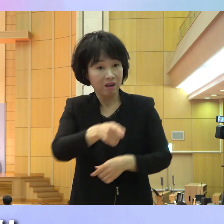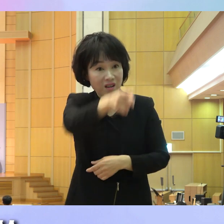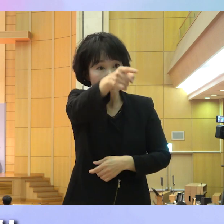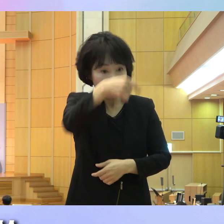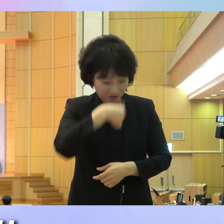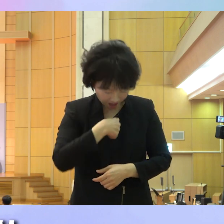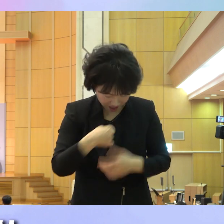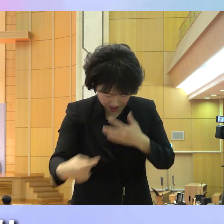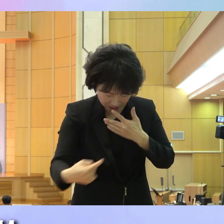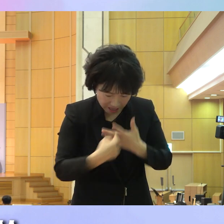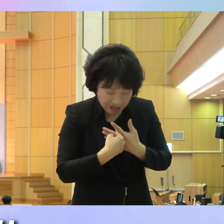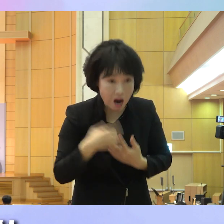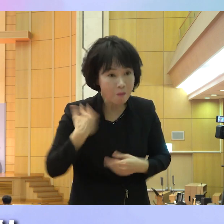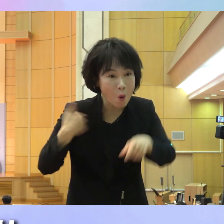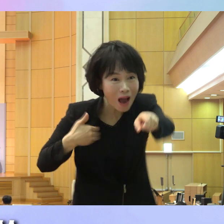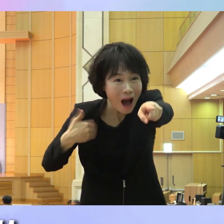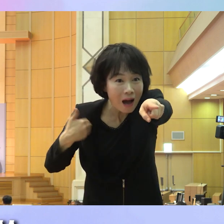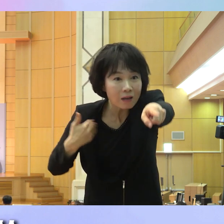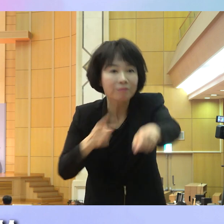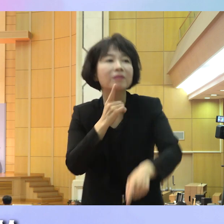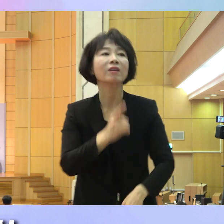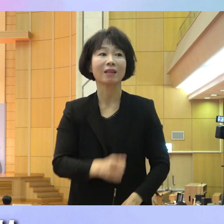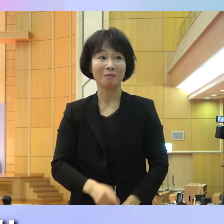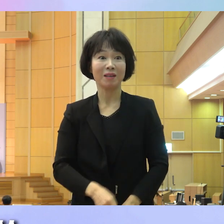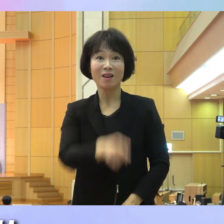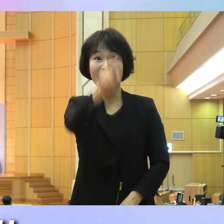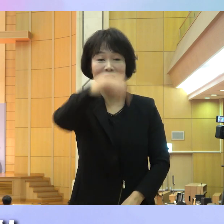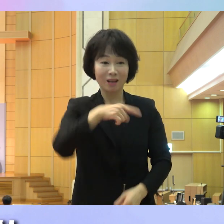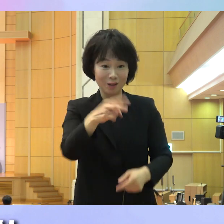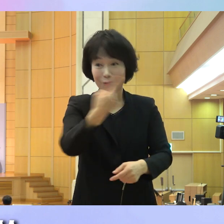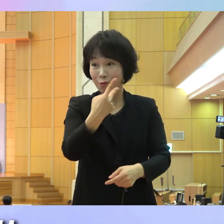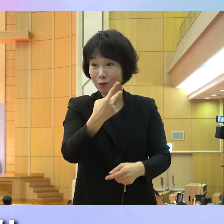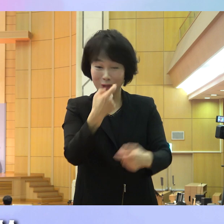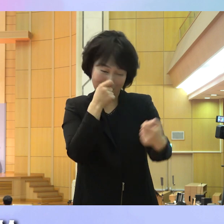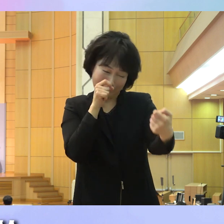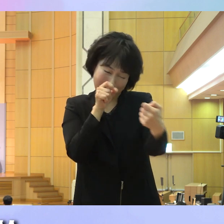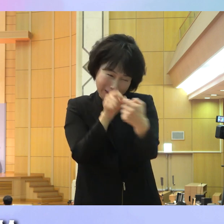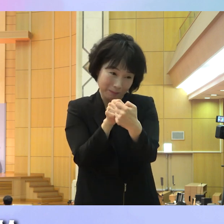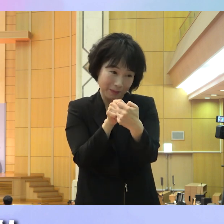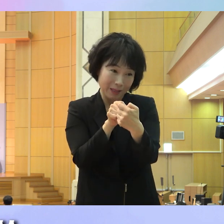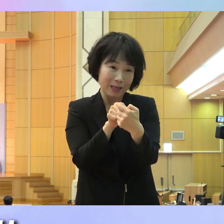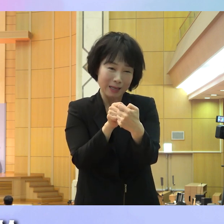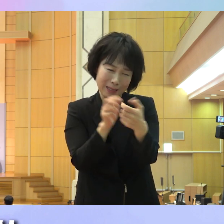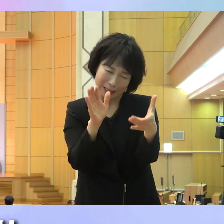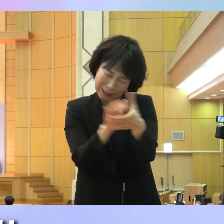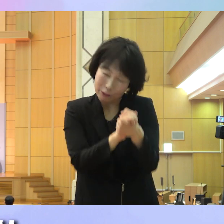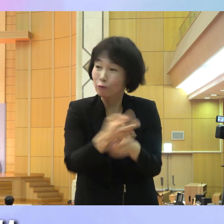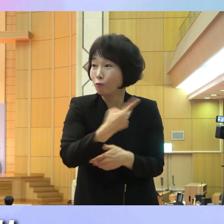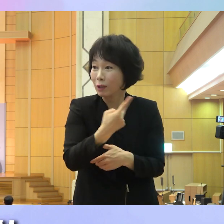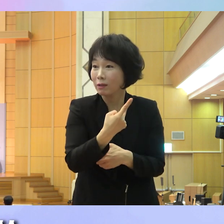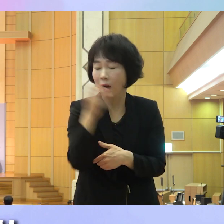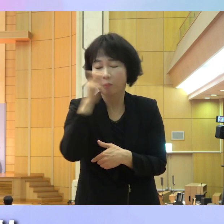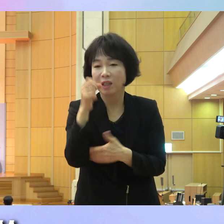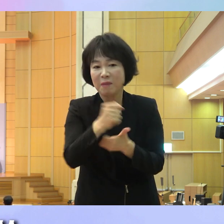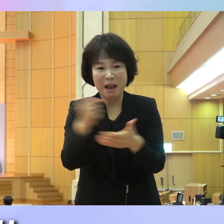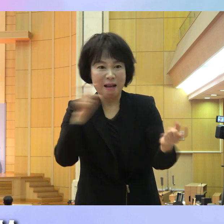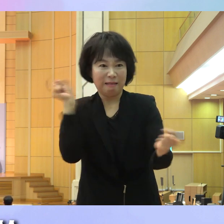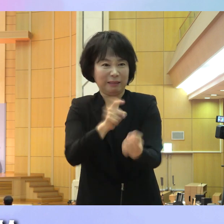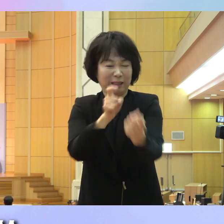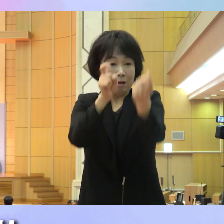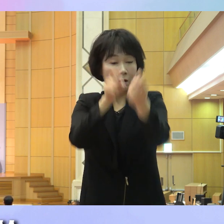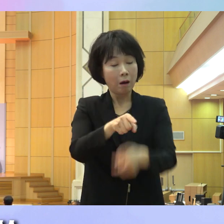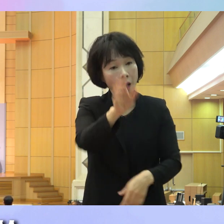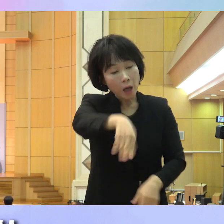아이고 10년 된 친구요. 근데도 막 서로 싸우다 보면 너 내가 누군지 몰라? 막 이러지요.